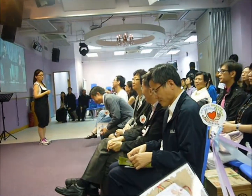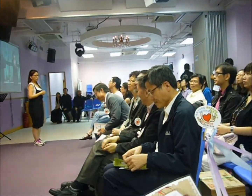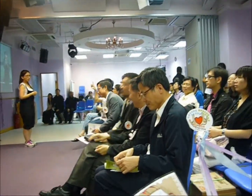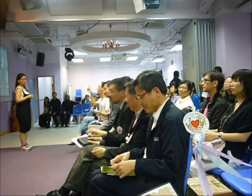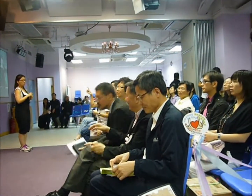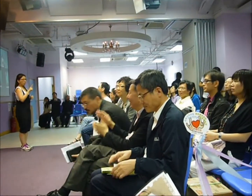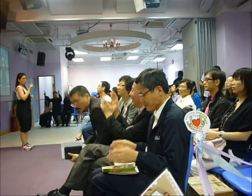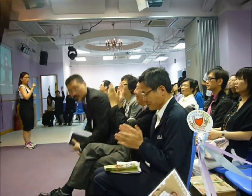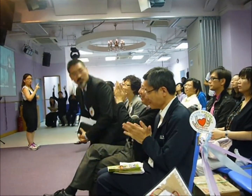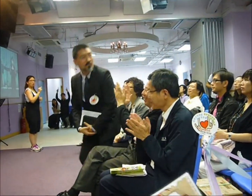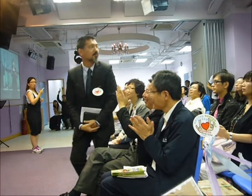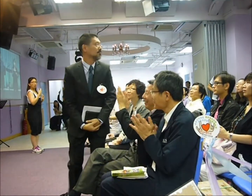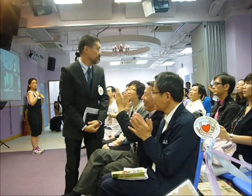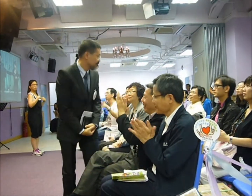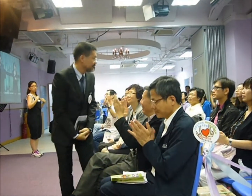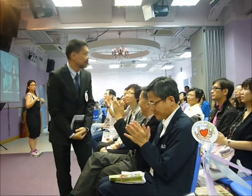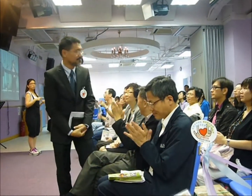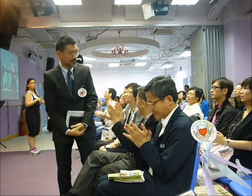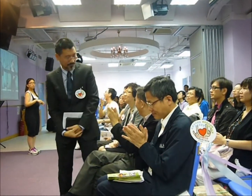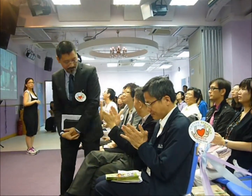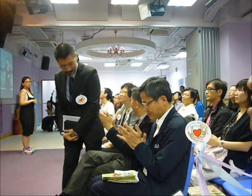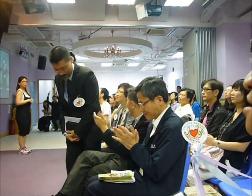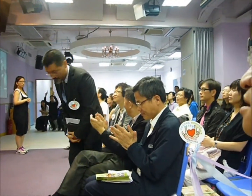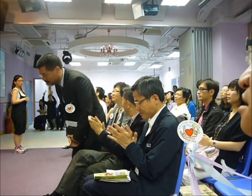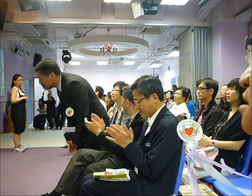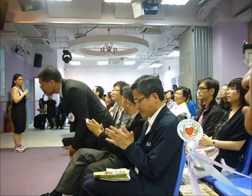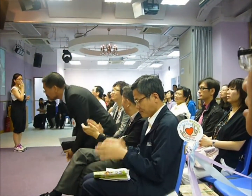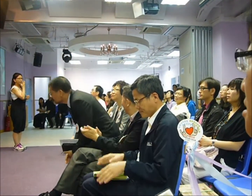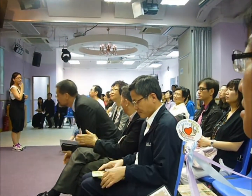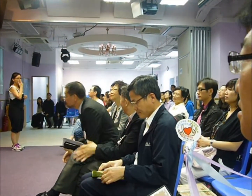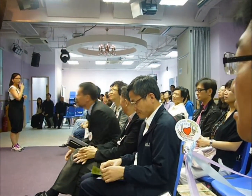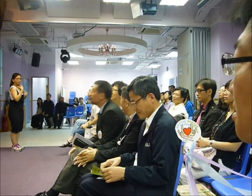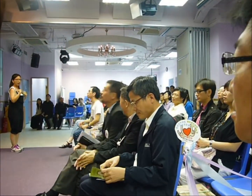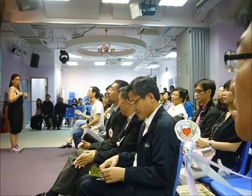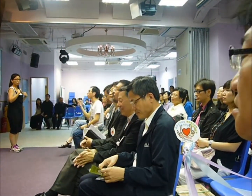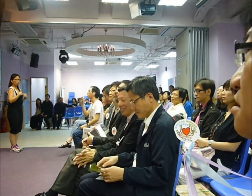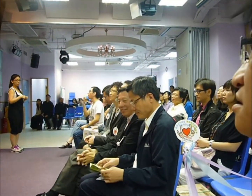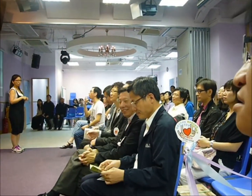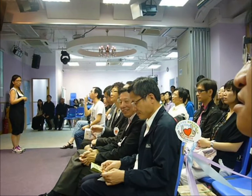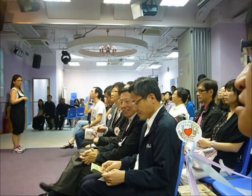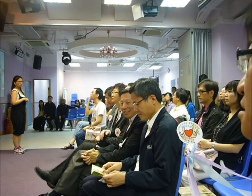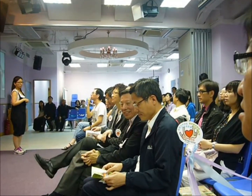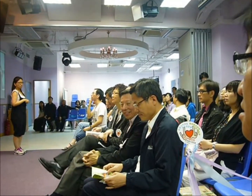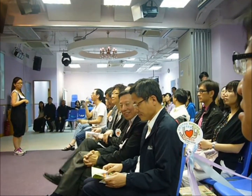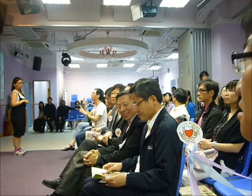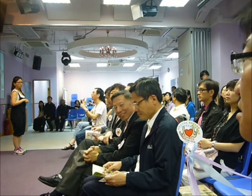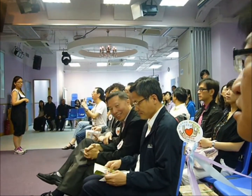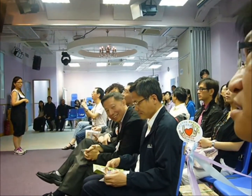道，有香港龍人基督教會嘅。志方執事喺出邊好忙啊！